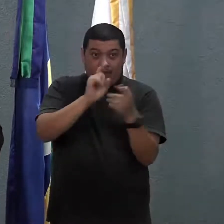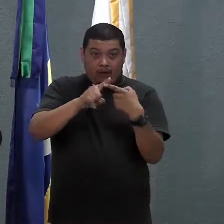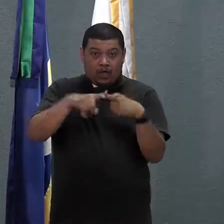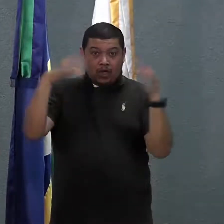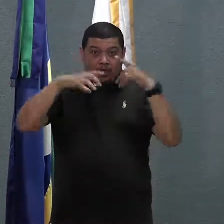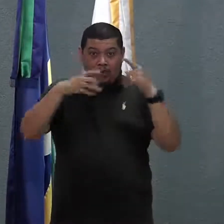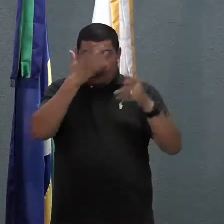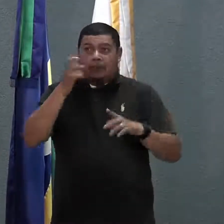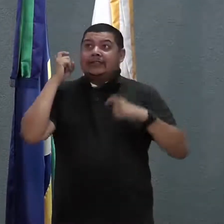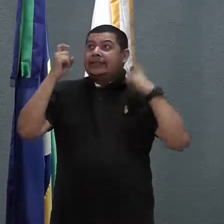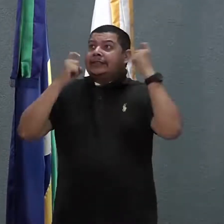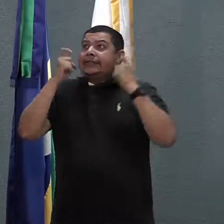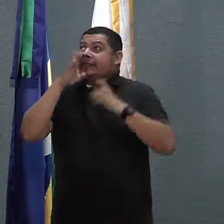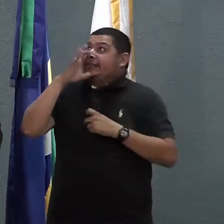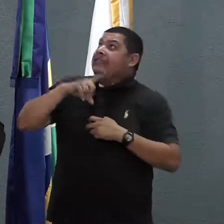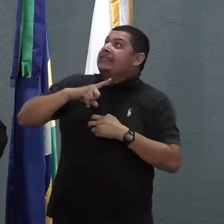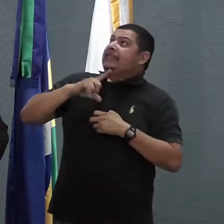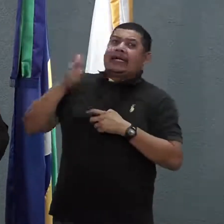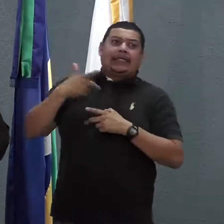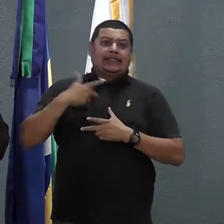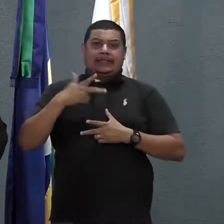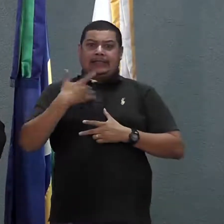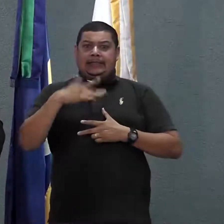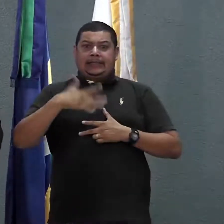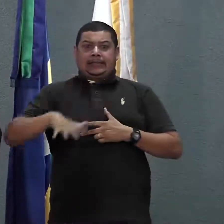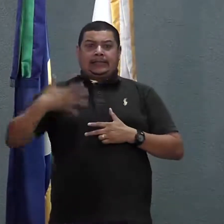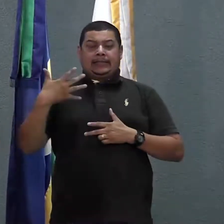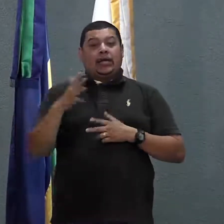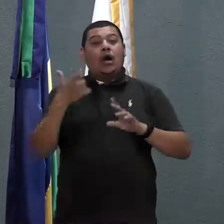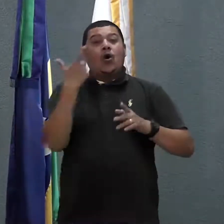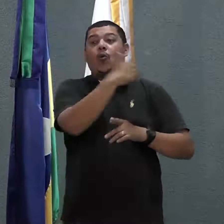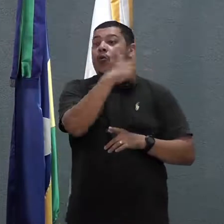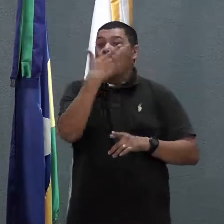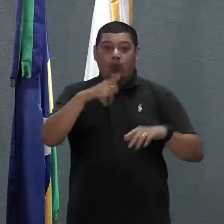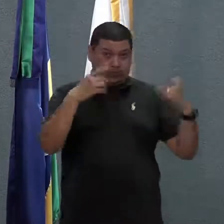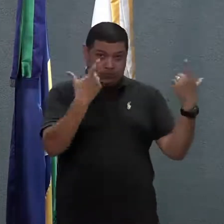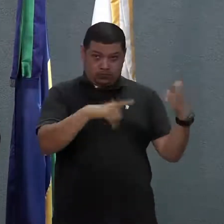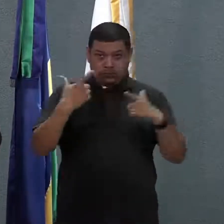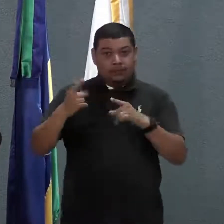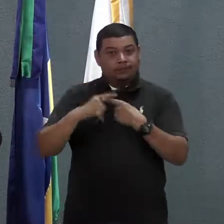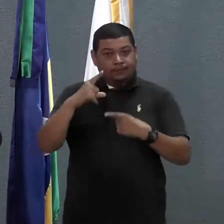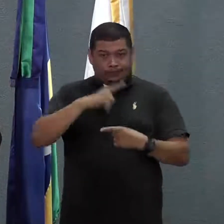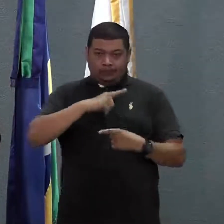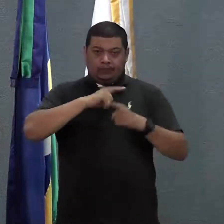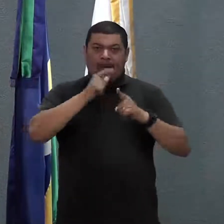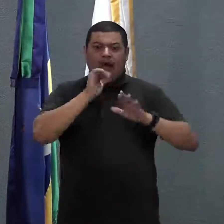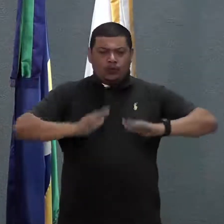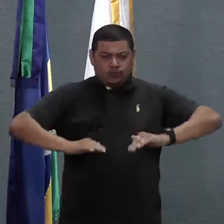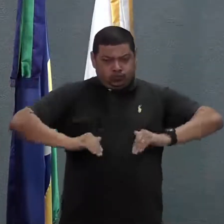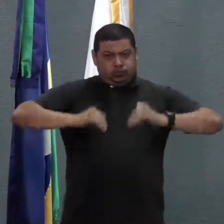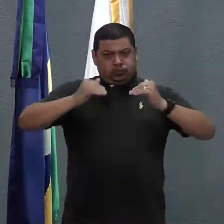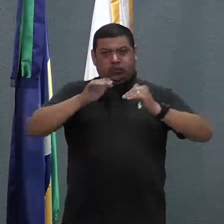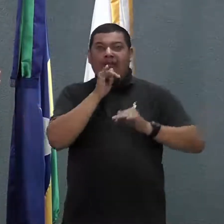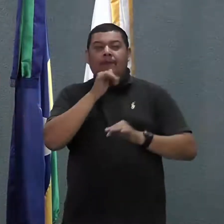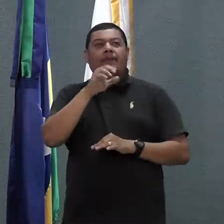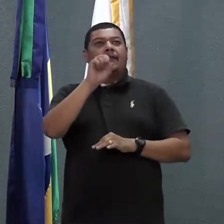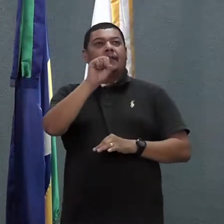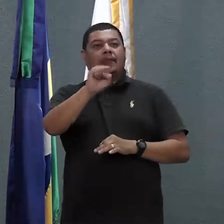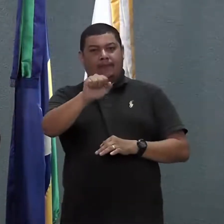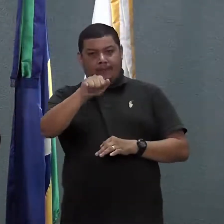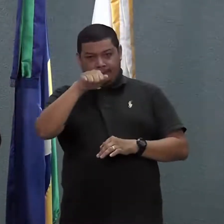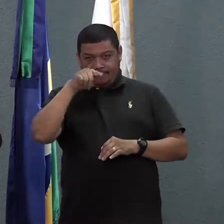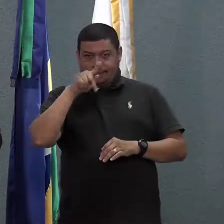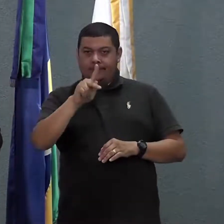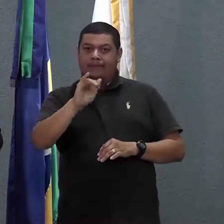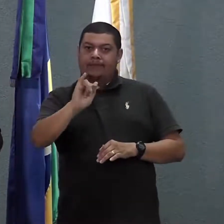dormir. Se for para fazer outros pontos em que estão alagando, como o CEAP,